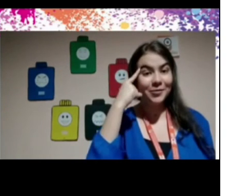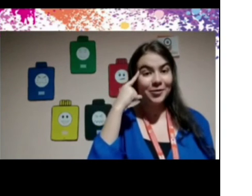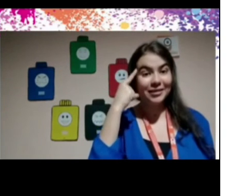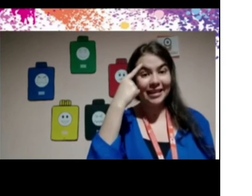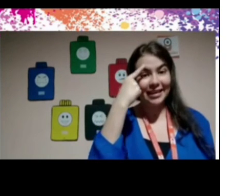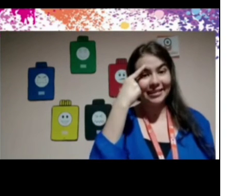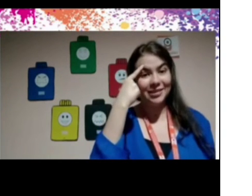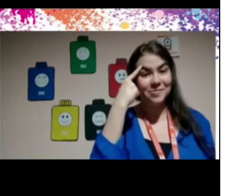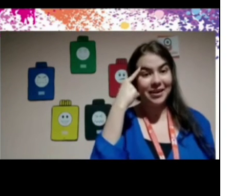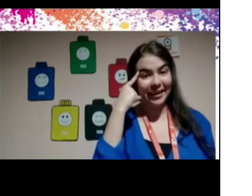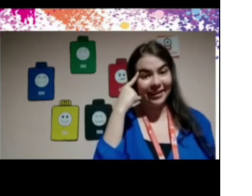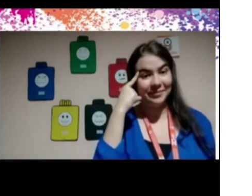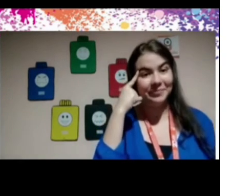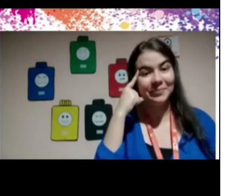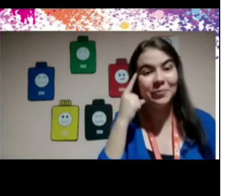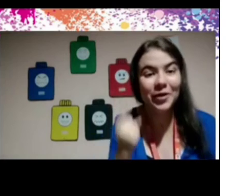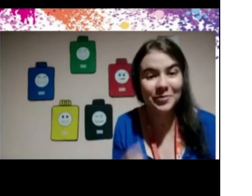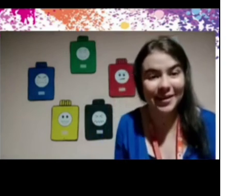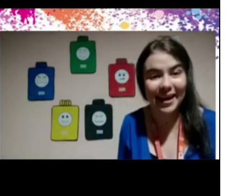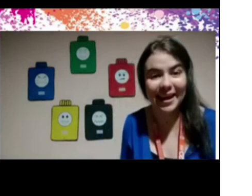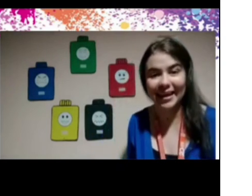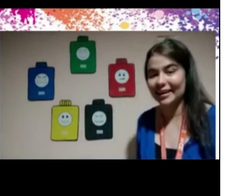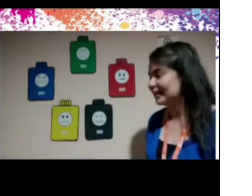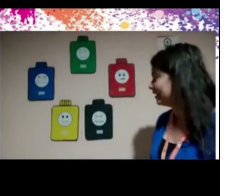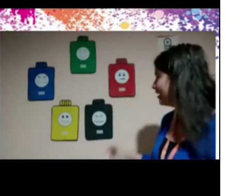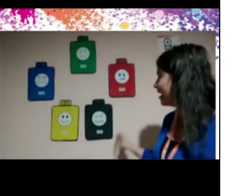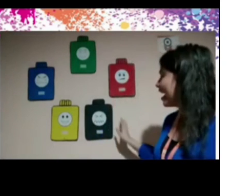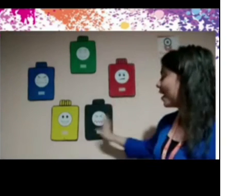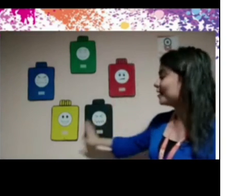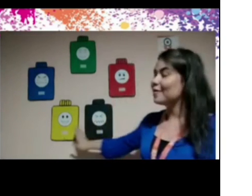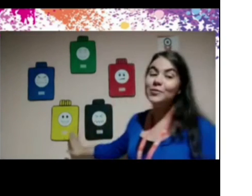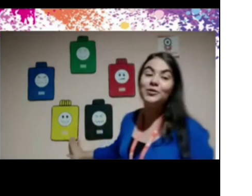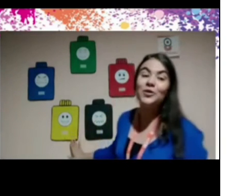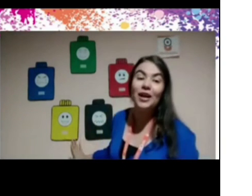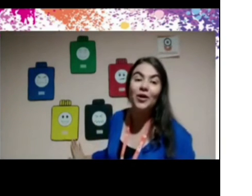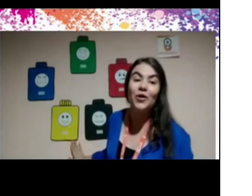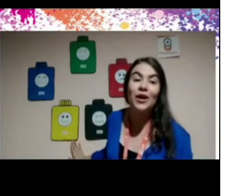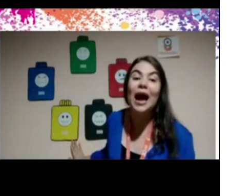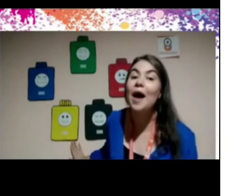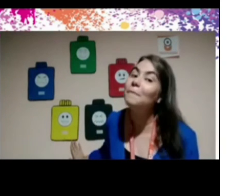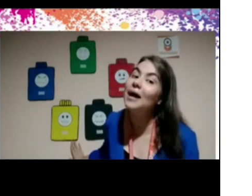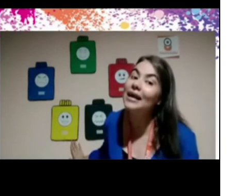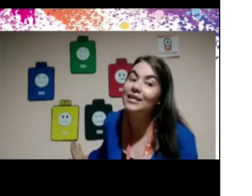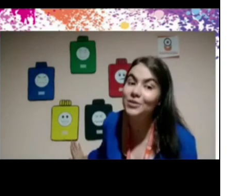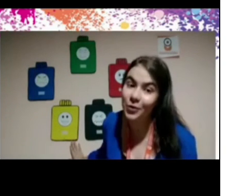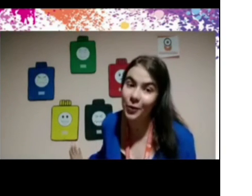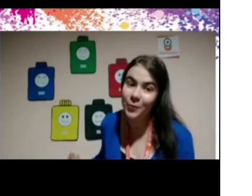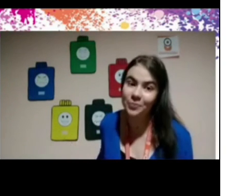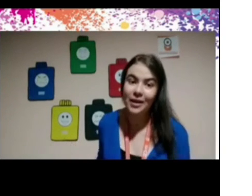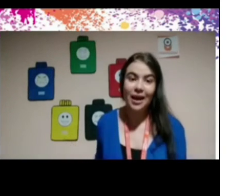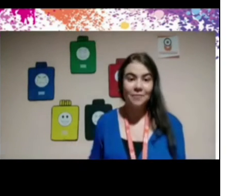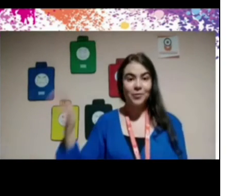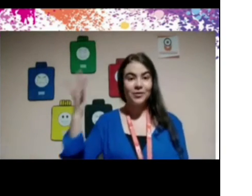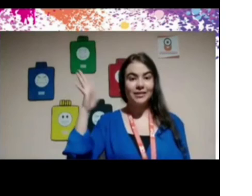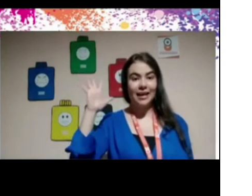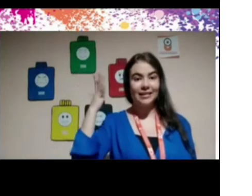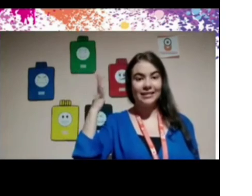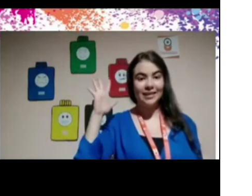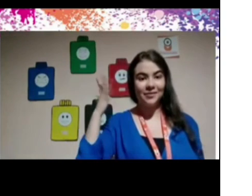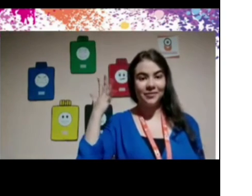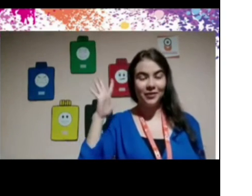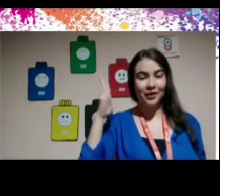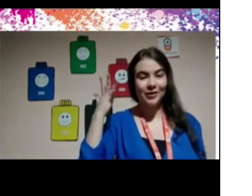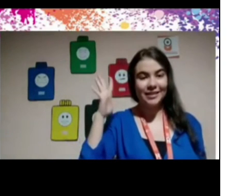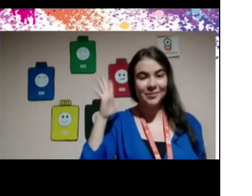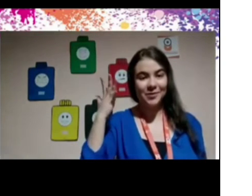y hacemos de esta manera. Muy bien. Ahora vamos con el color amarillo. Vamos a hacer